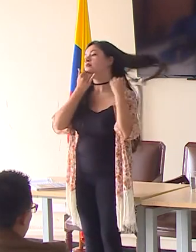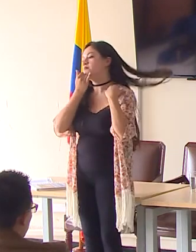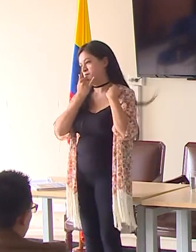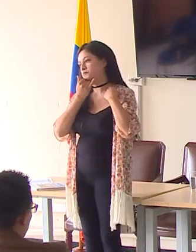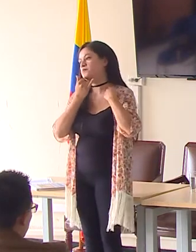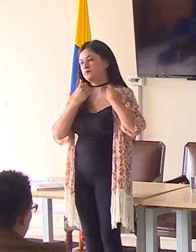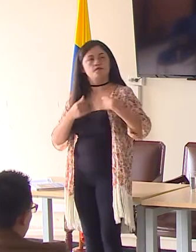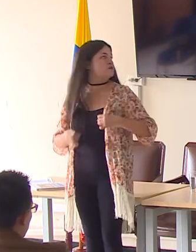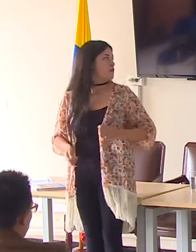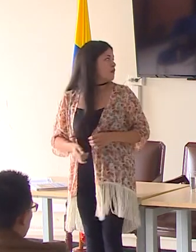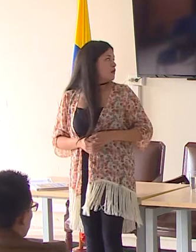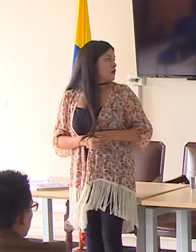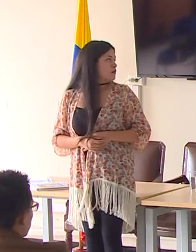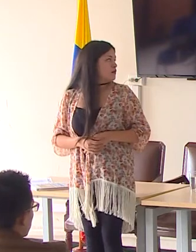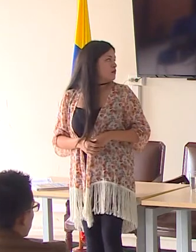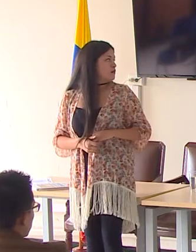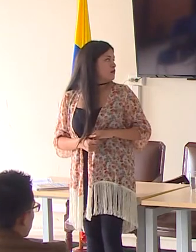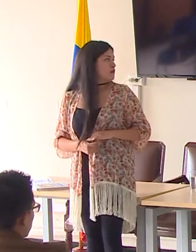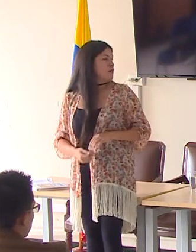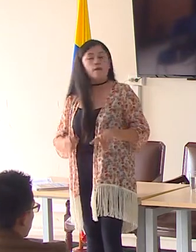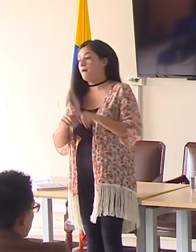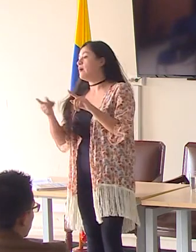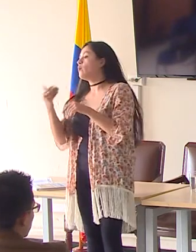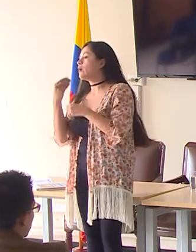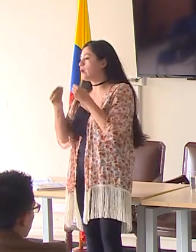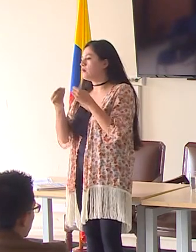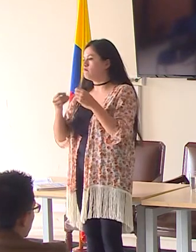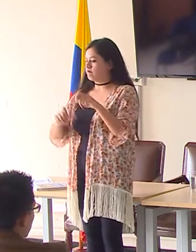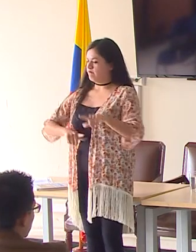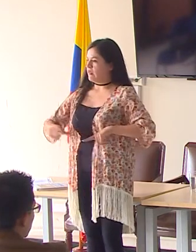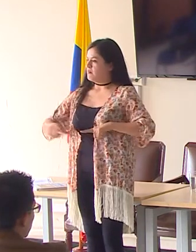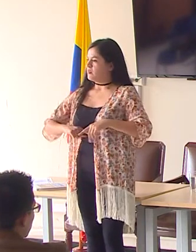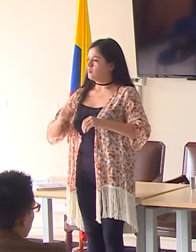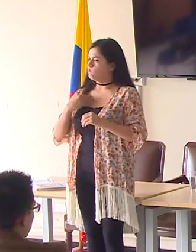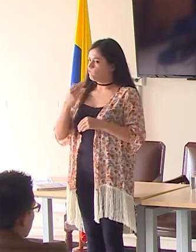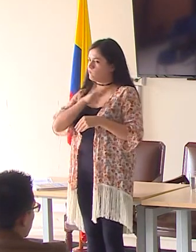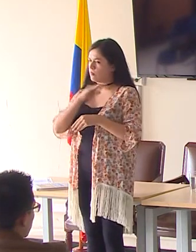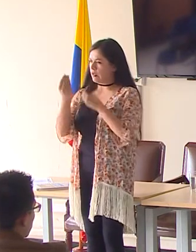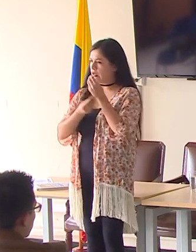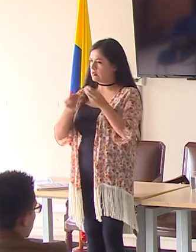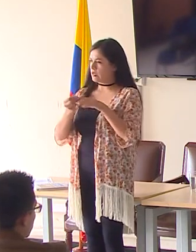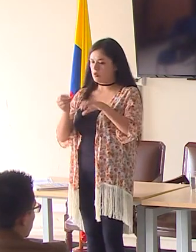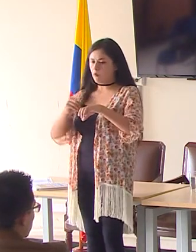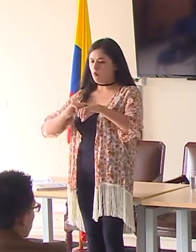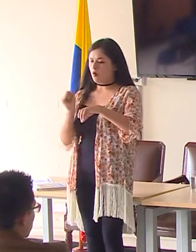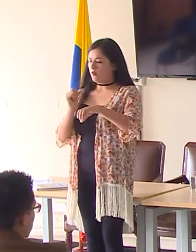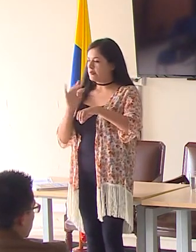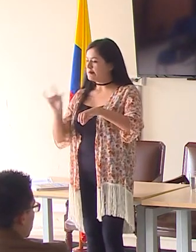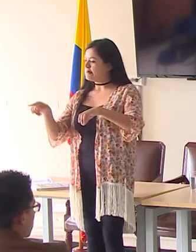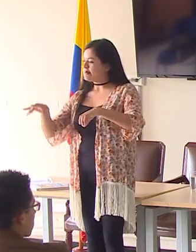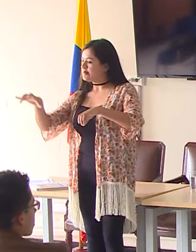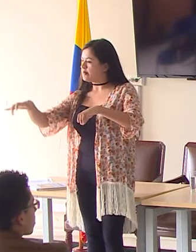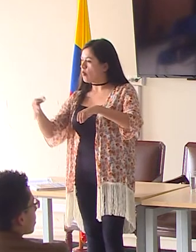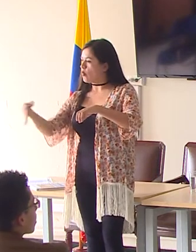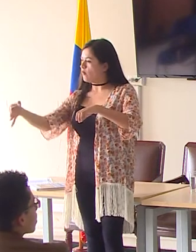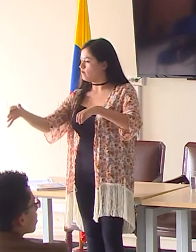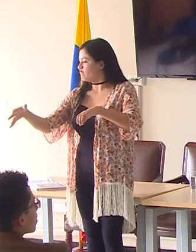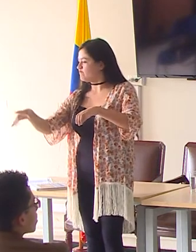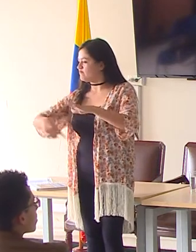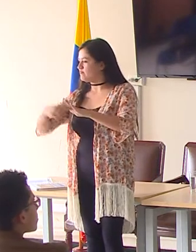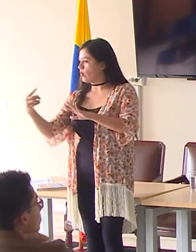hace administrativamente es anexar estos municipios a bogotá esa anexión de estos municipios a